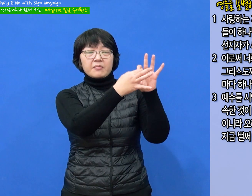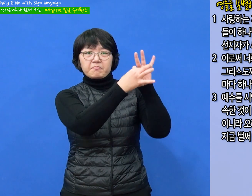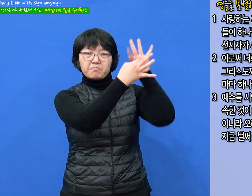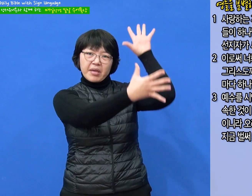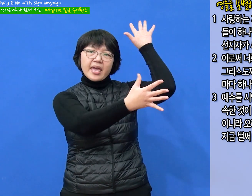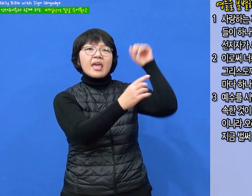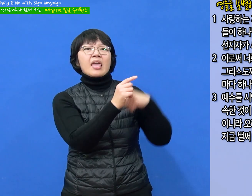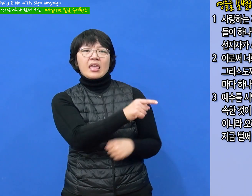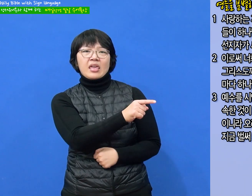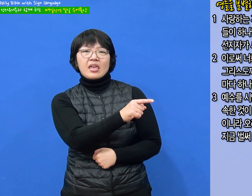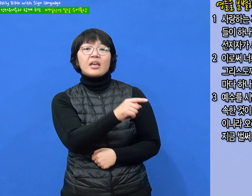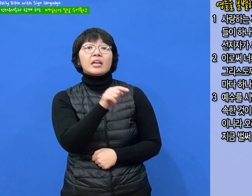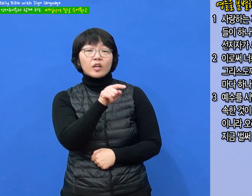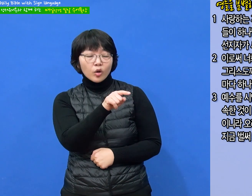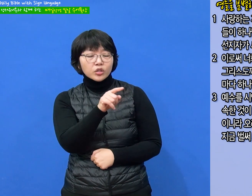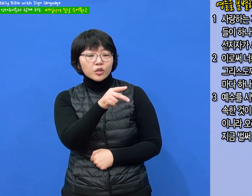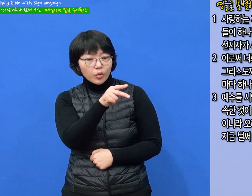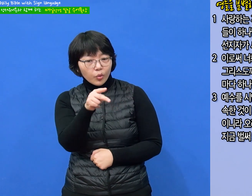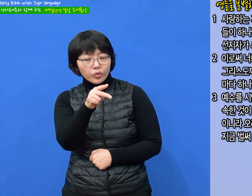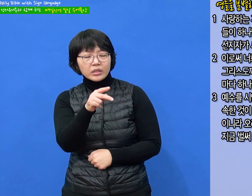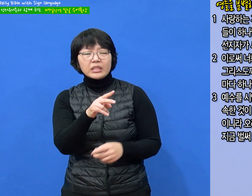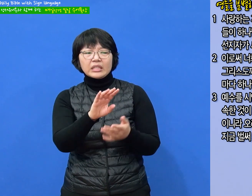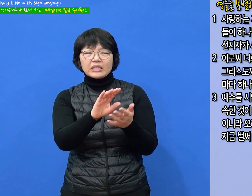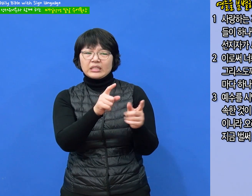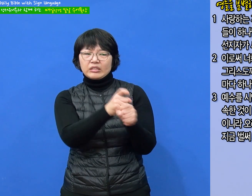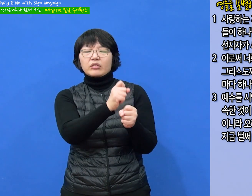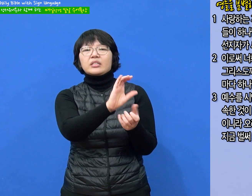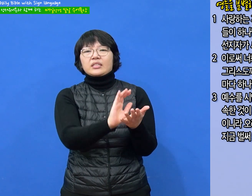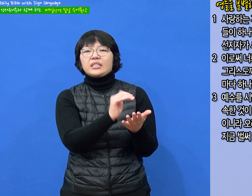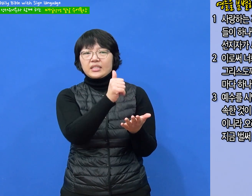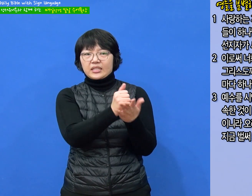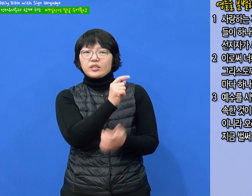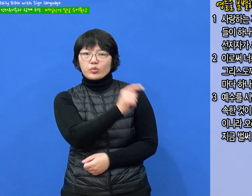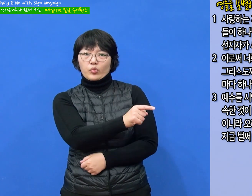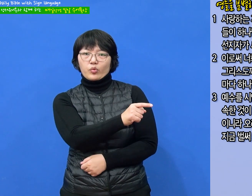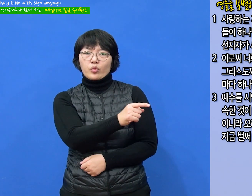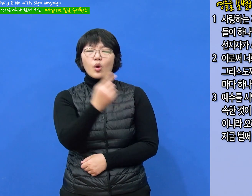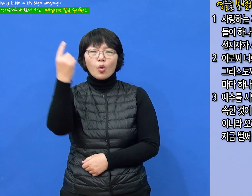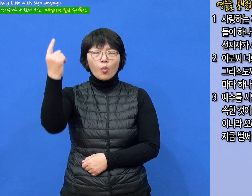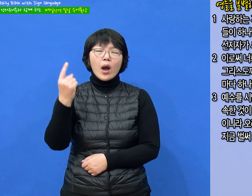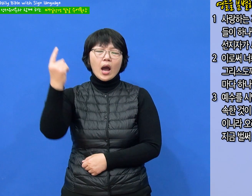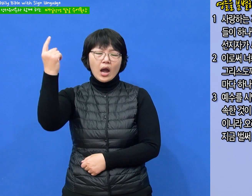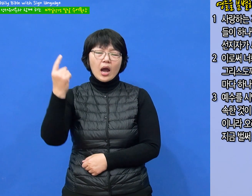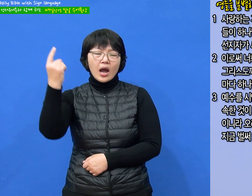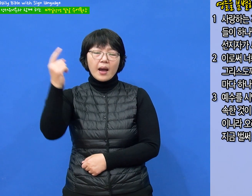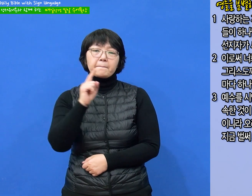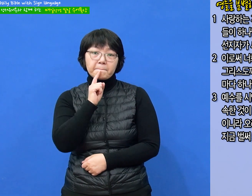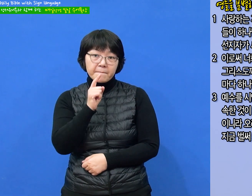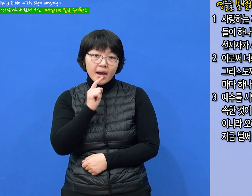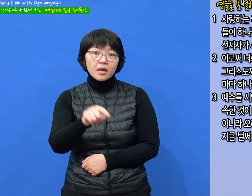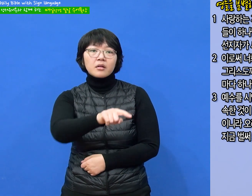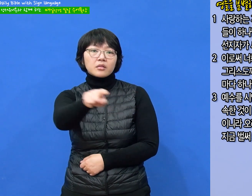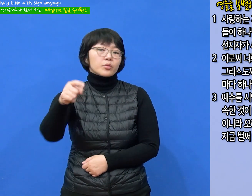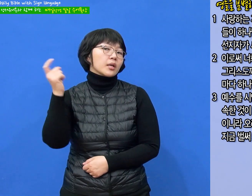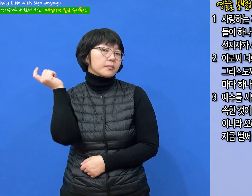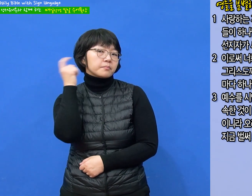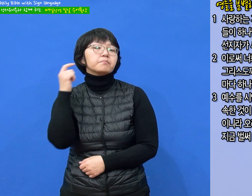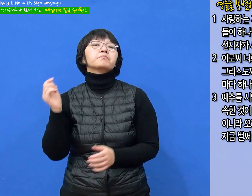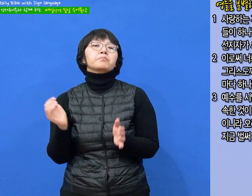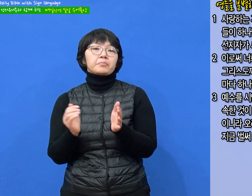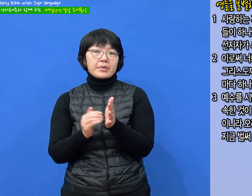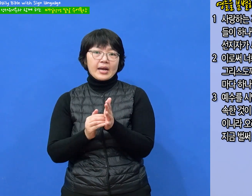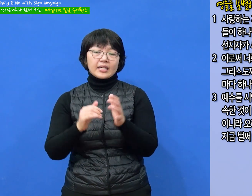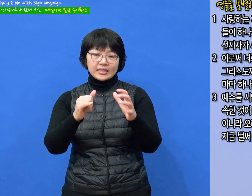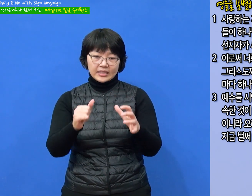것이 아니니 이것이 곧 적그리스도의 영이니라. 오리라 한 말을 너희가 들었거니와 지금